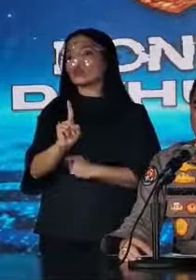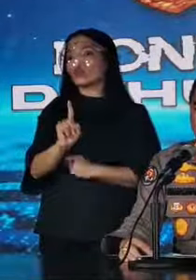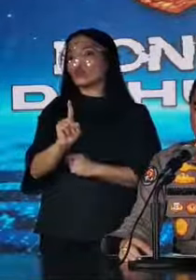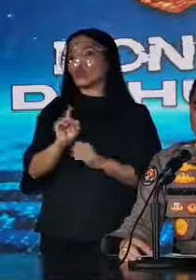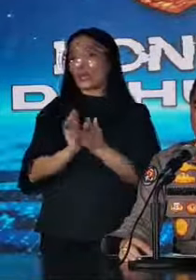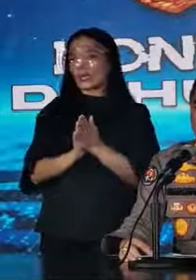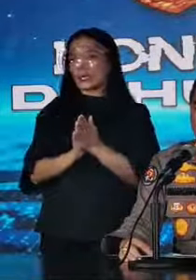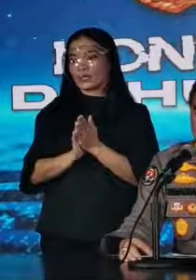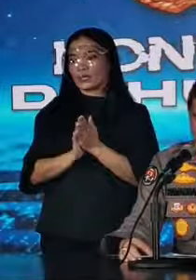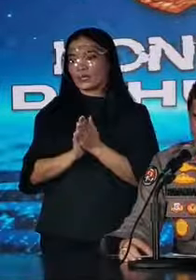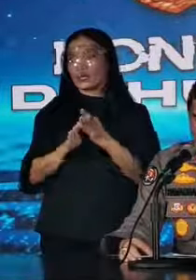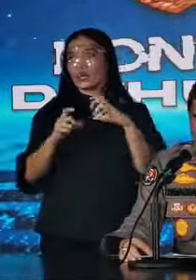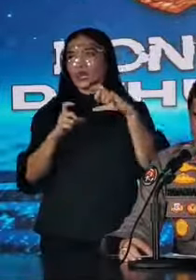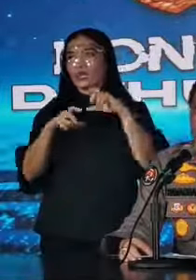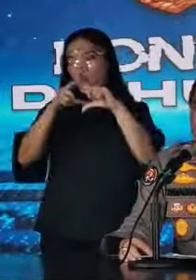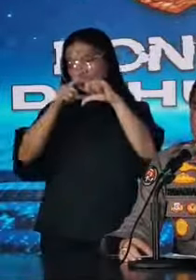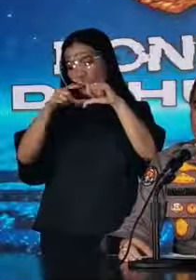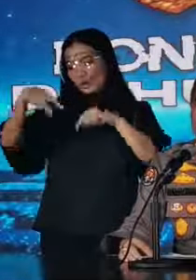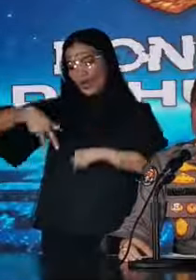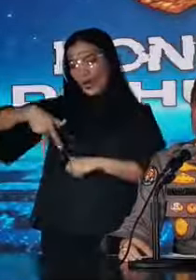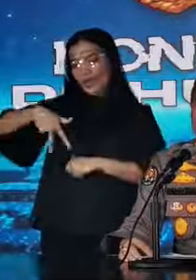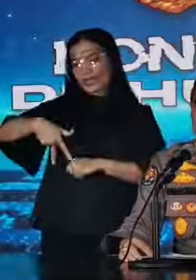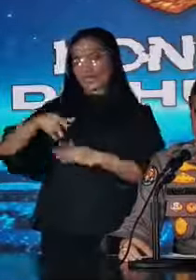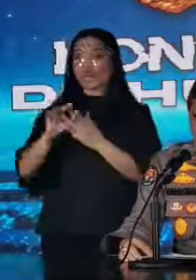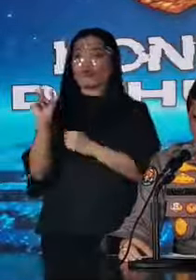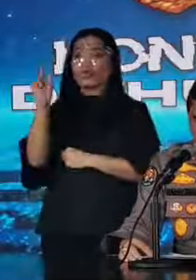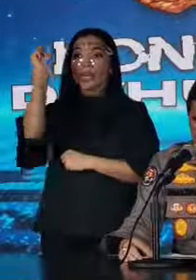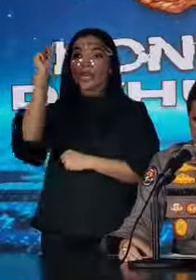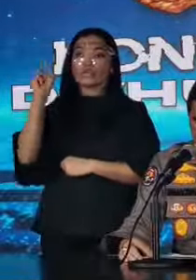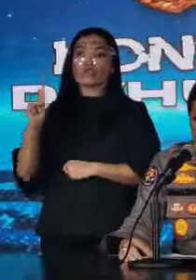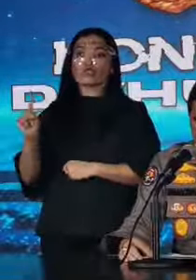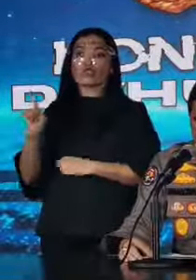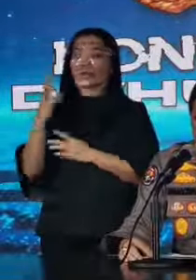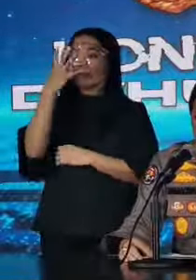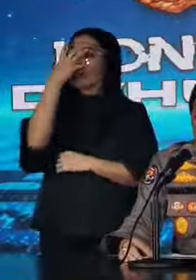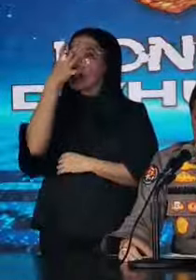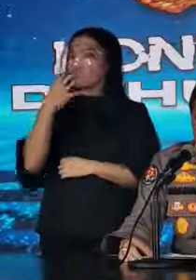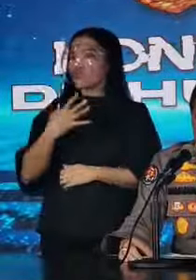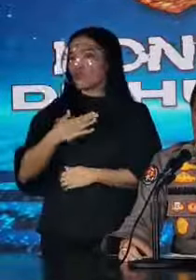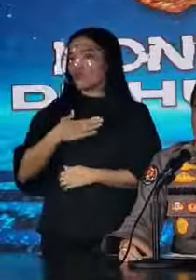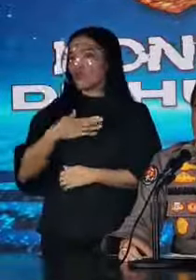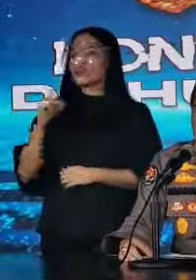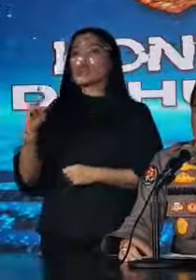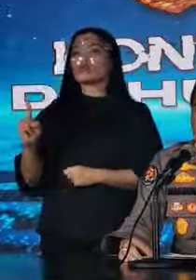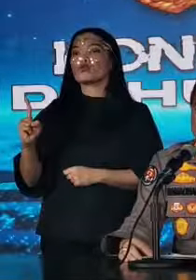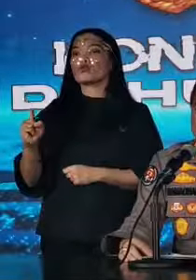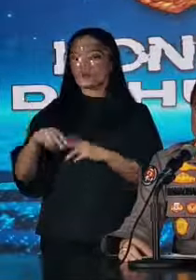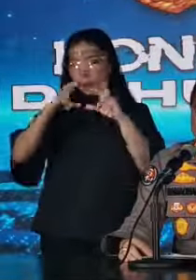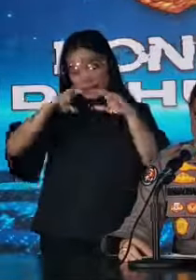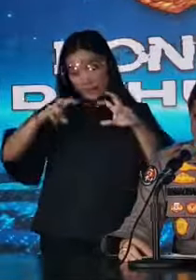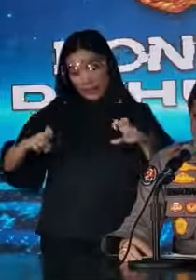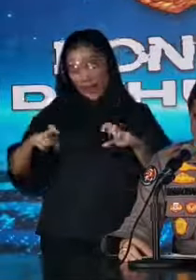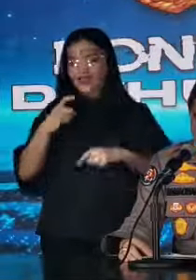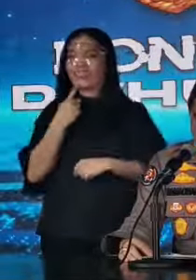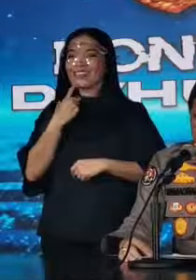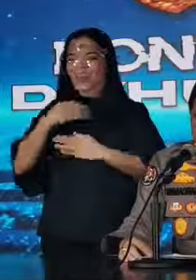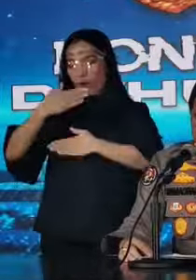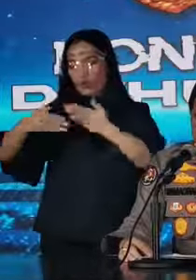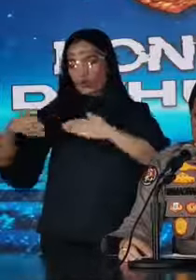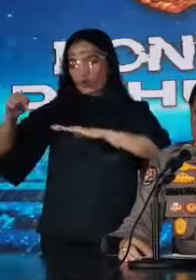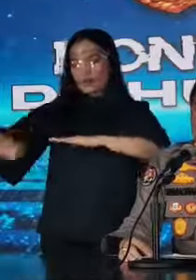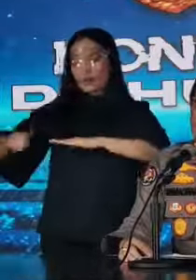Polda Sultra 1 kegiatan, dan Polda Maluku 1 kegiatan. Sedangkan penyidikan tindak pidana